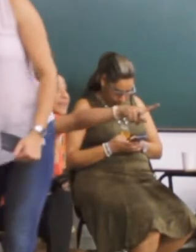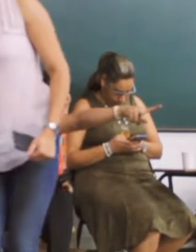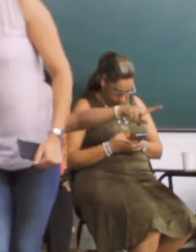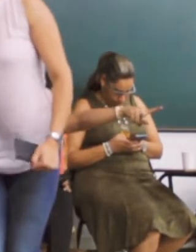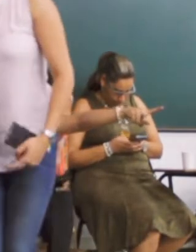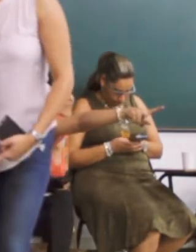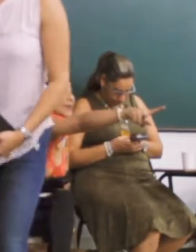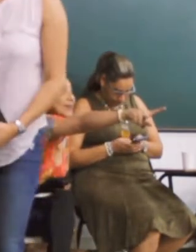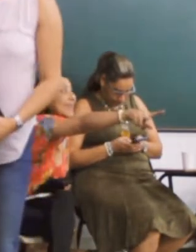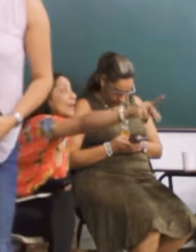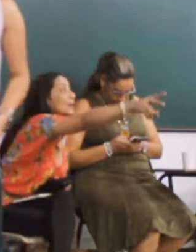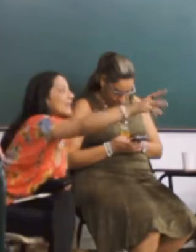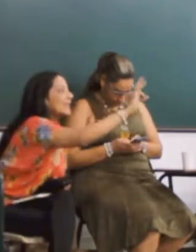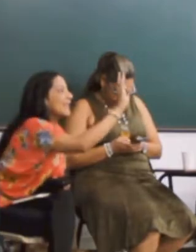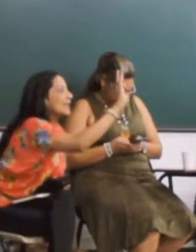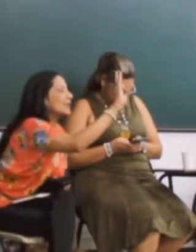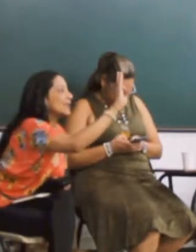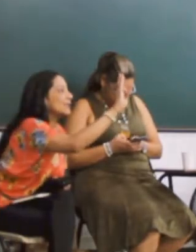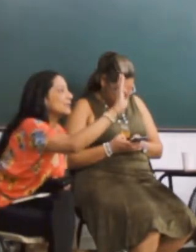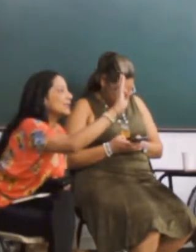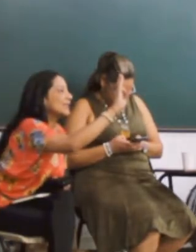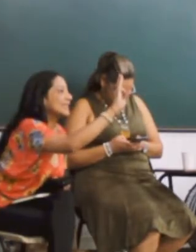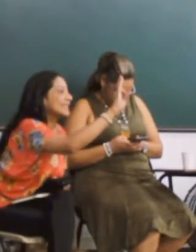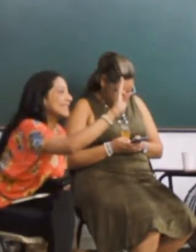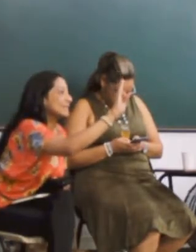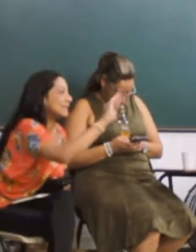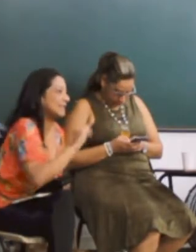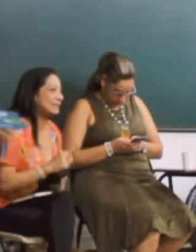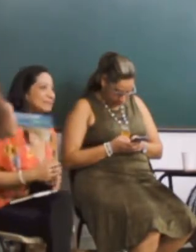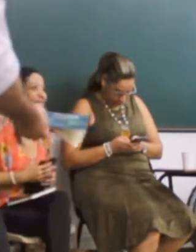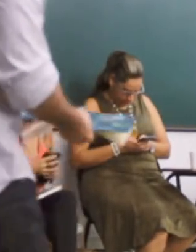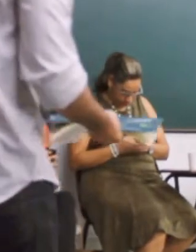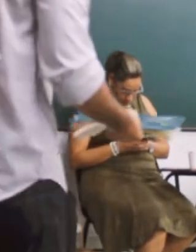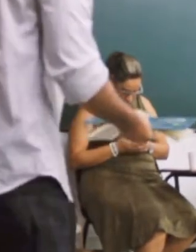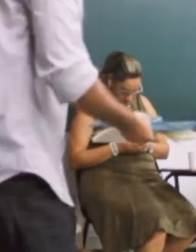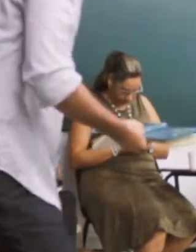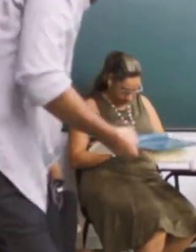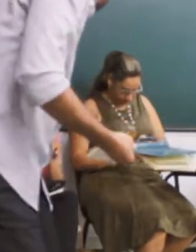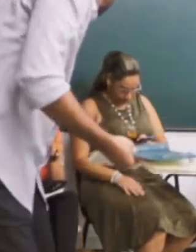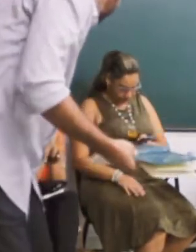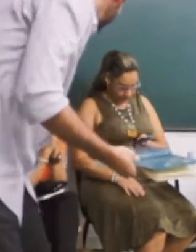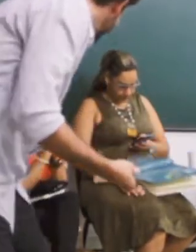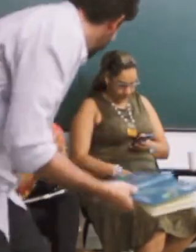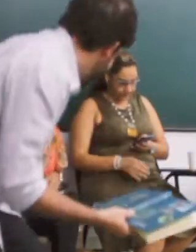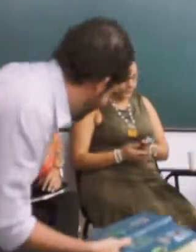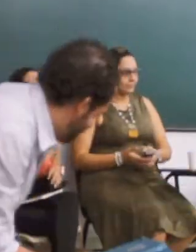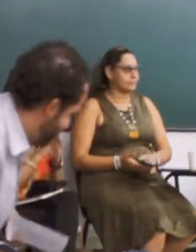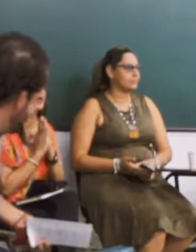Compañero, ya se lo llegado los 2 puntos.